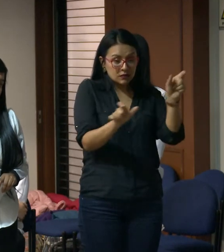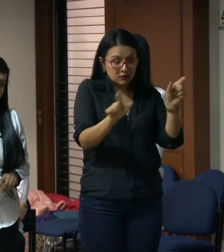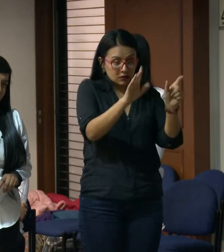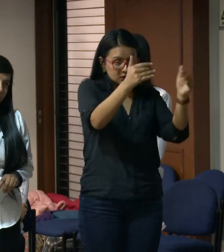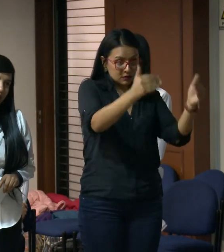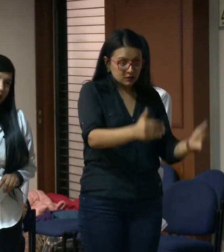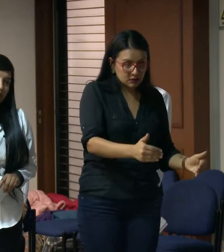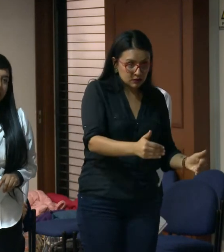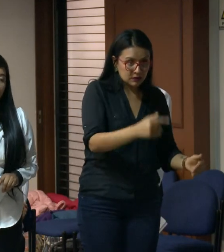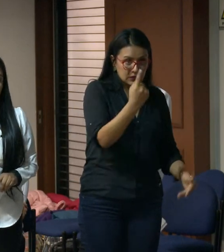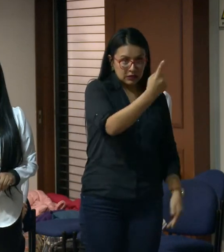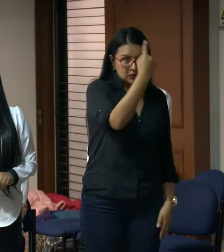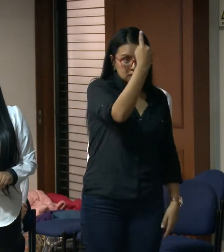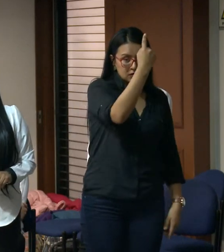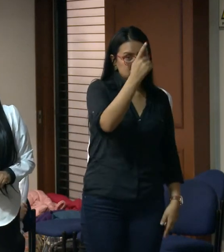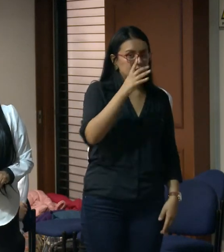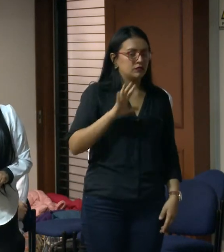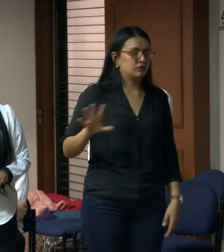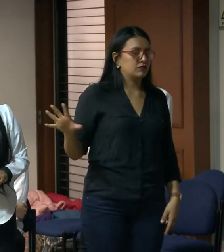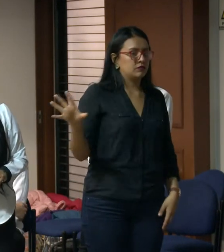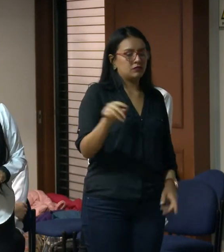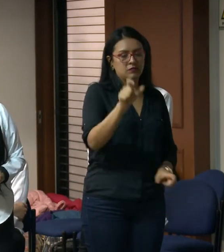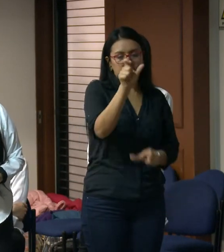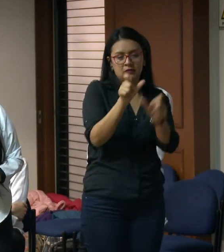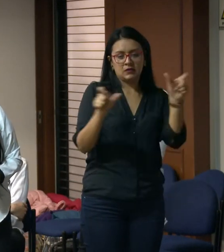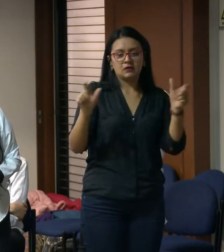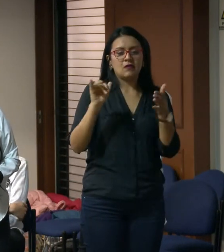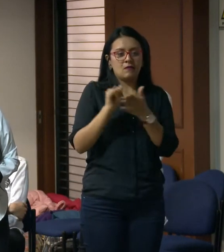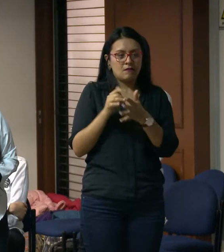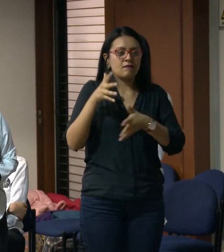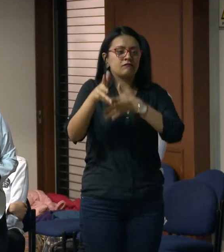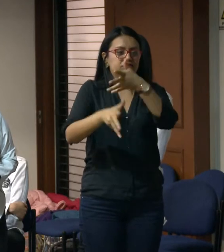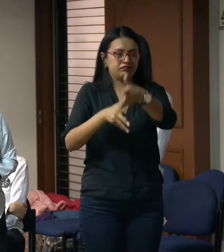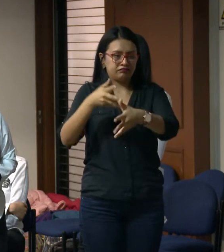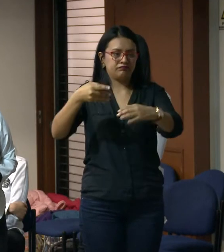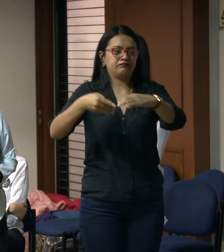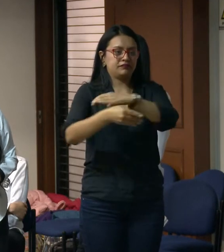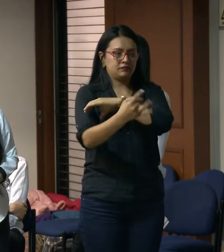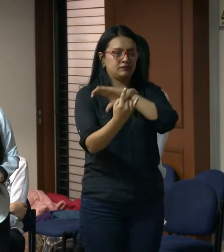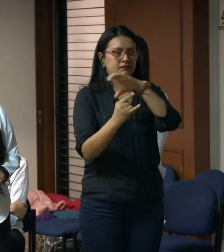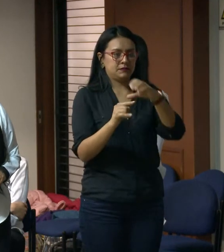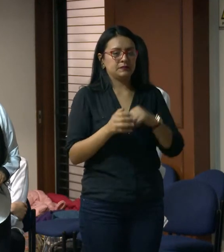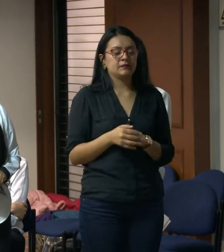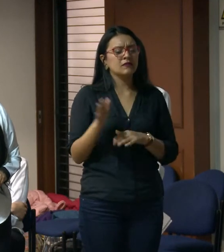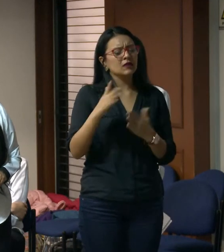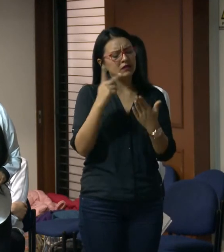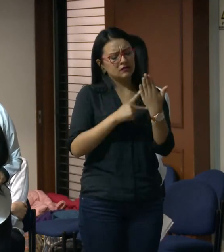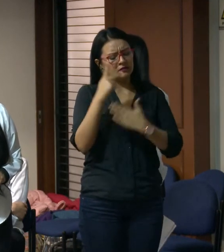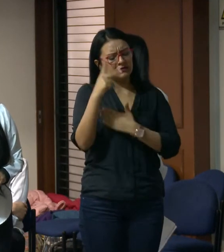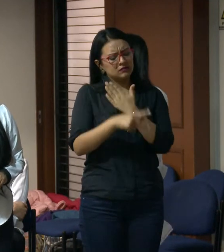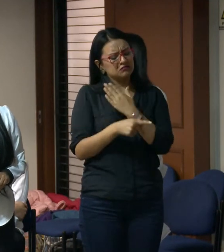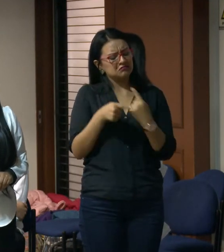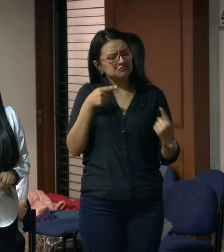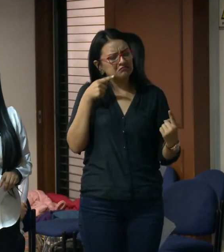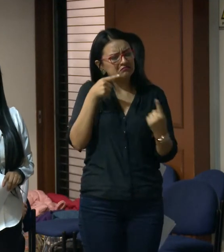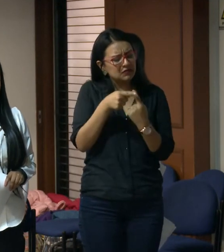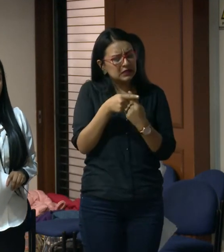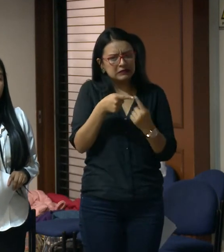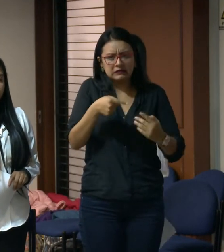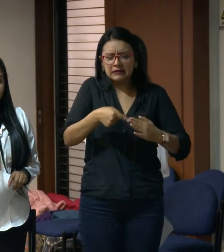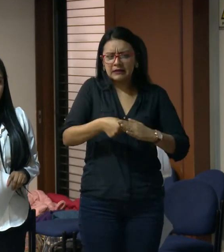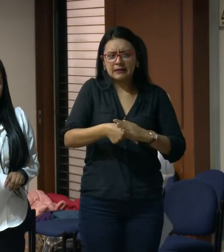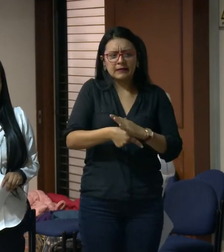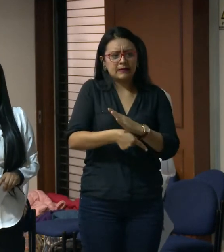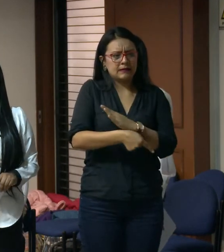con discapacidad, sino para todas las personas que asisten en este escenario. El proyecto también busca que esto trascienda a